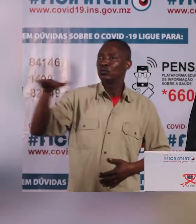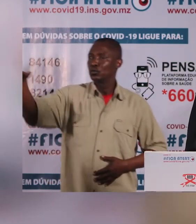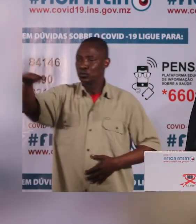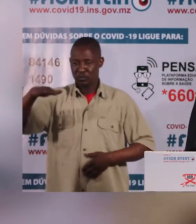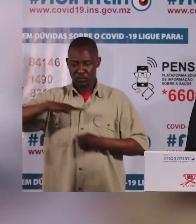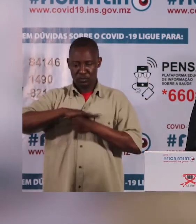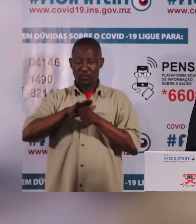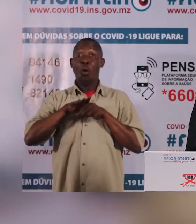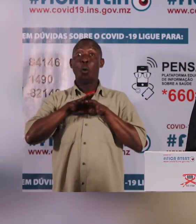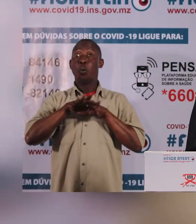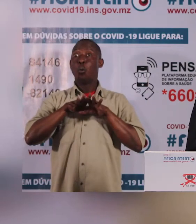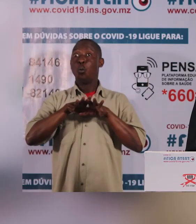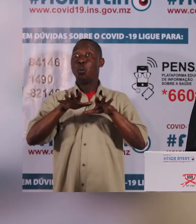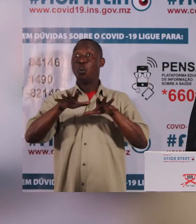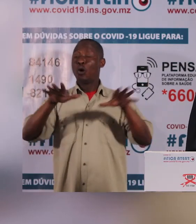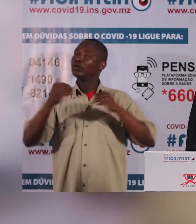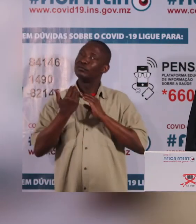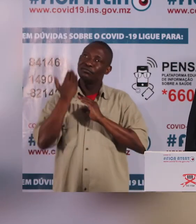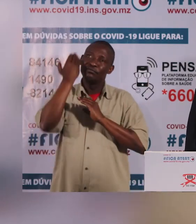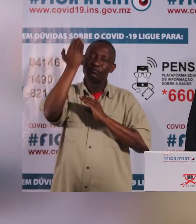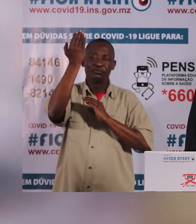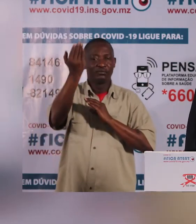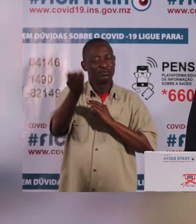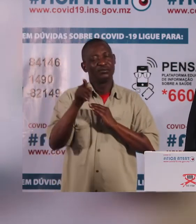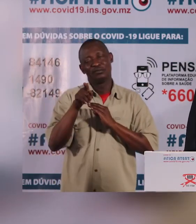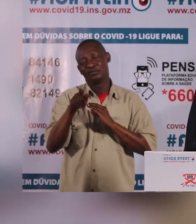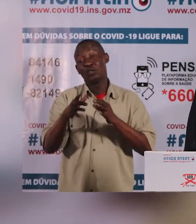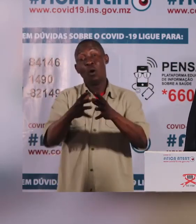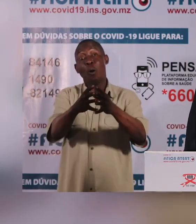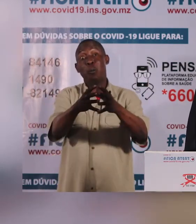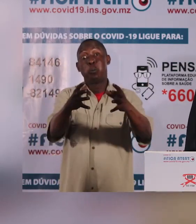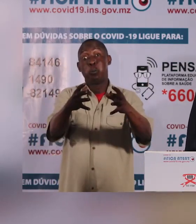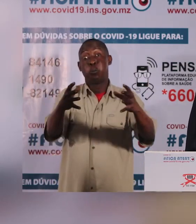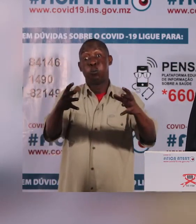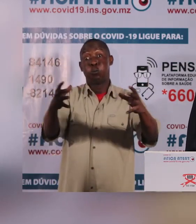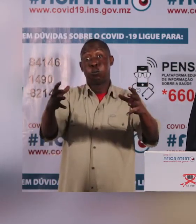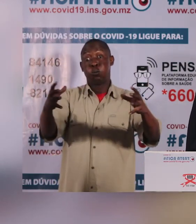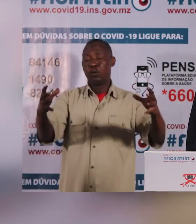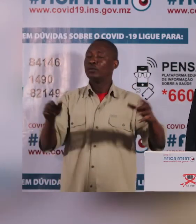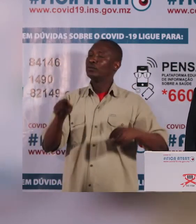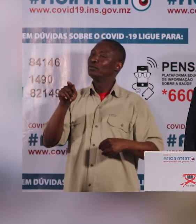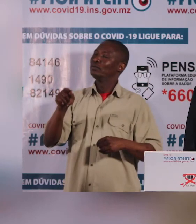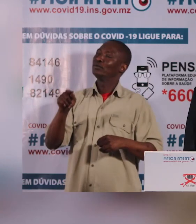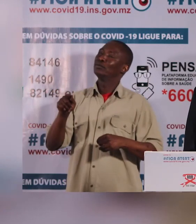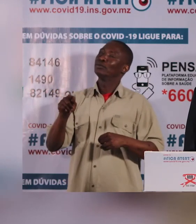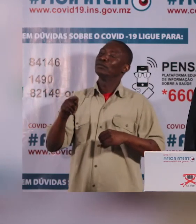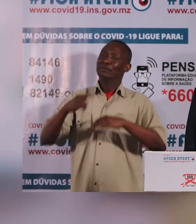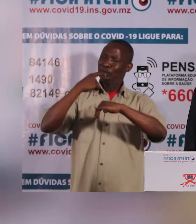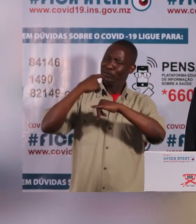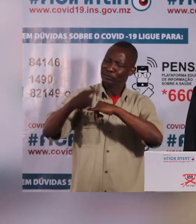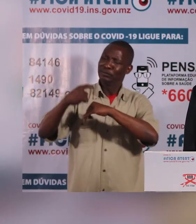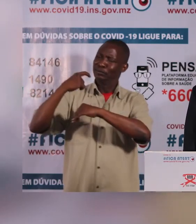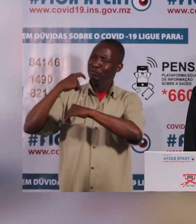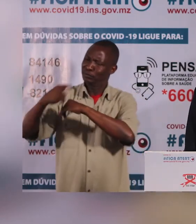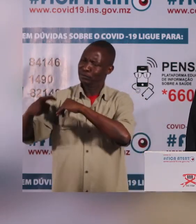próximos dias, pois o impacto da intensificação das medidas de prevenção pode levar algumas semanas a fazer-se sentir. Este vírus tem